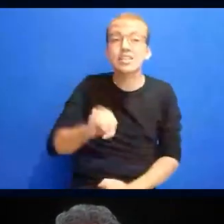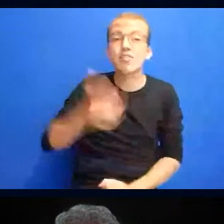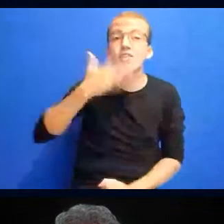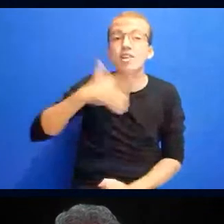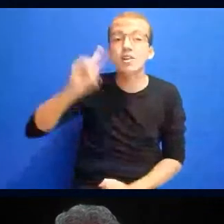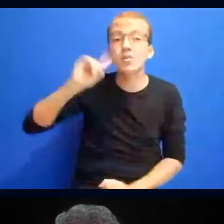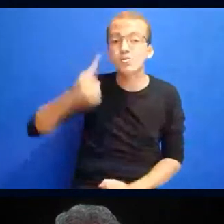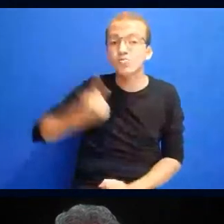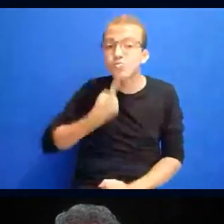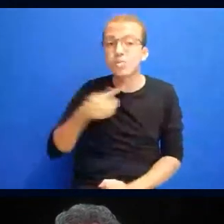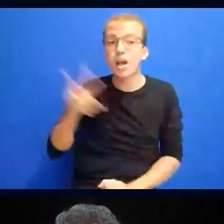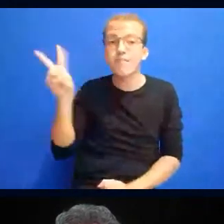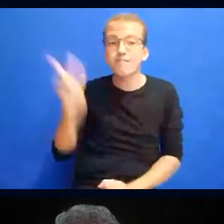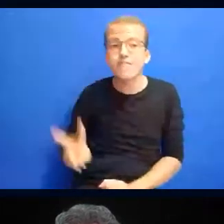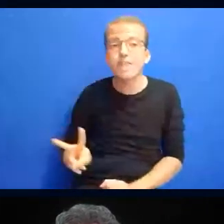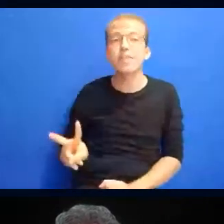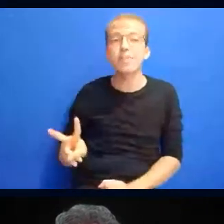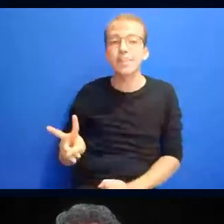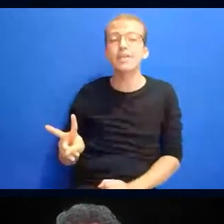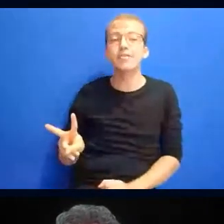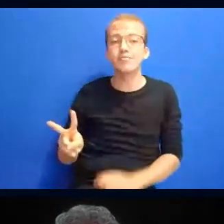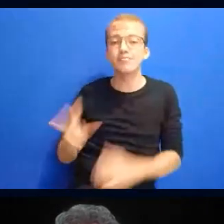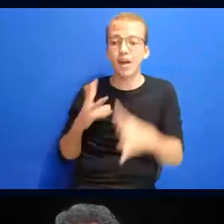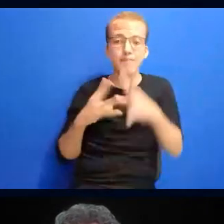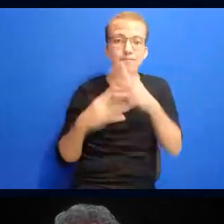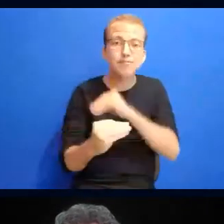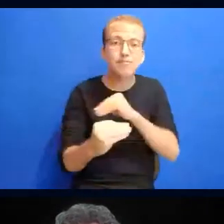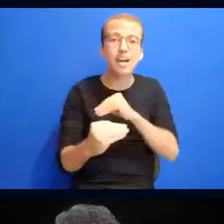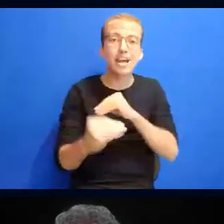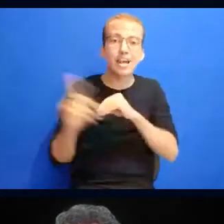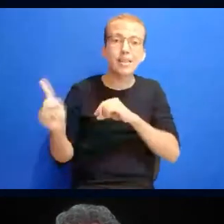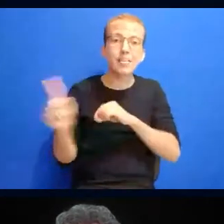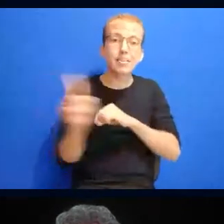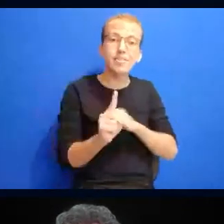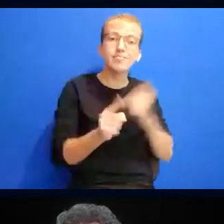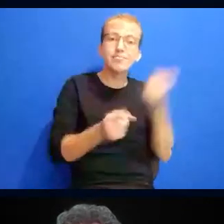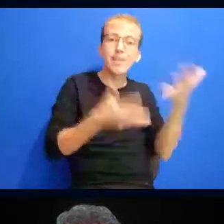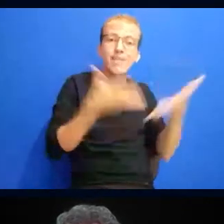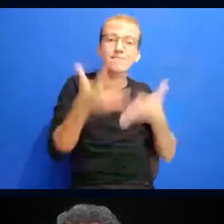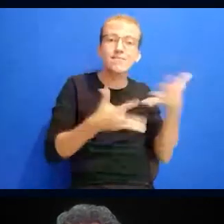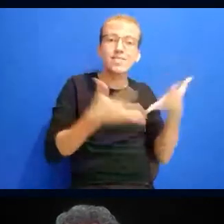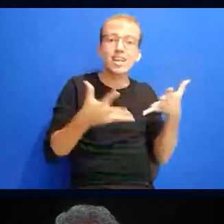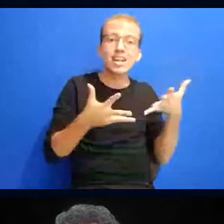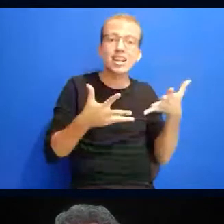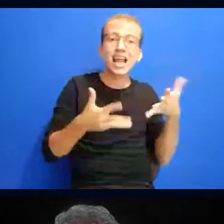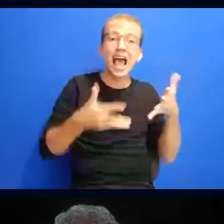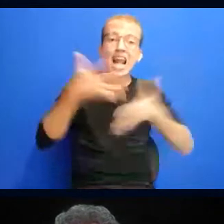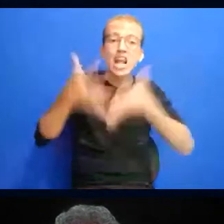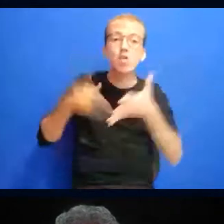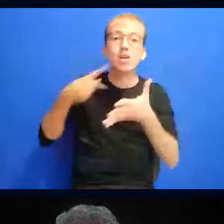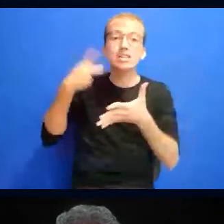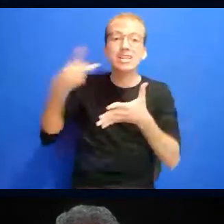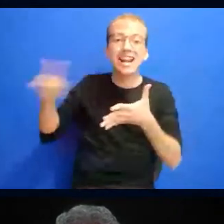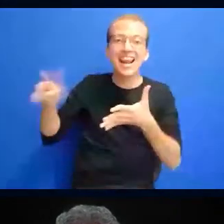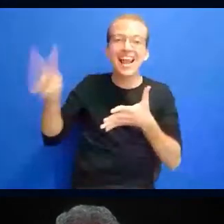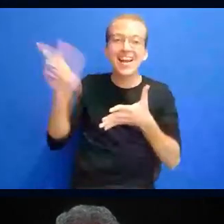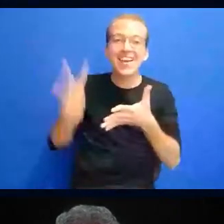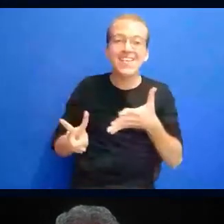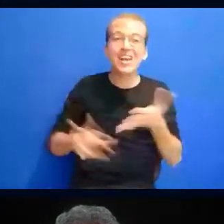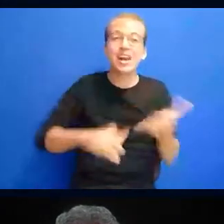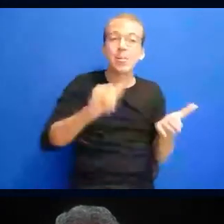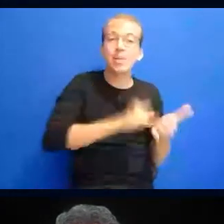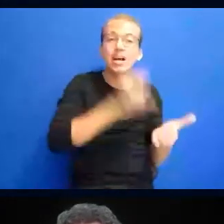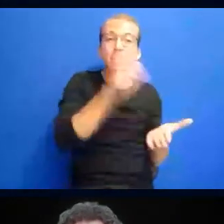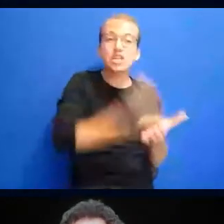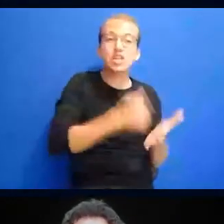detentora da língua venezuelana de sinais, ela vai ser matriculada numa escola brasileira, mas